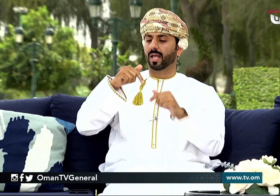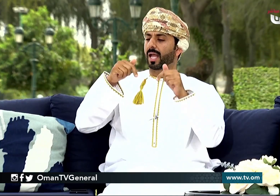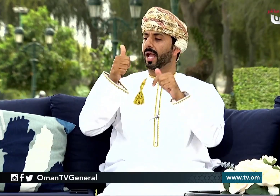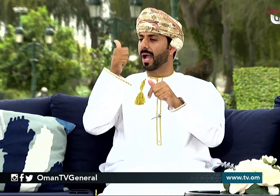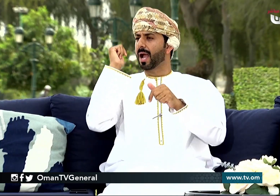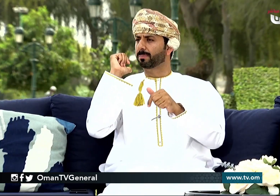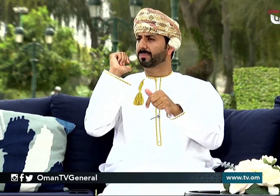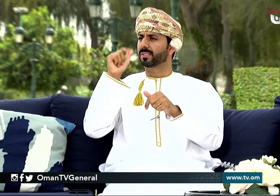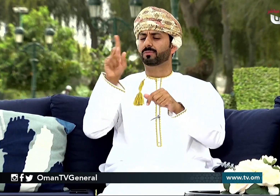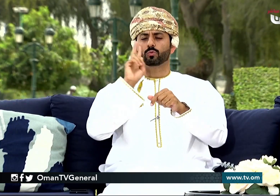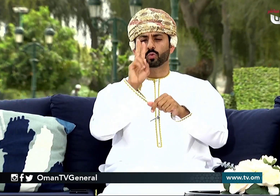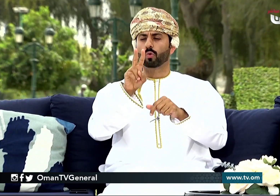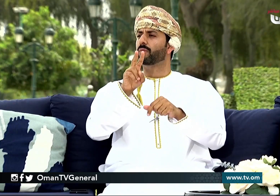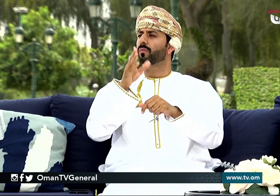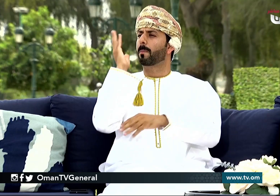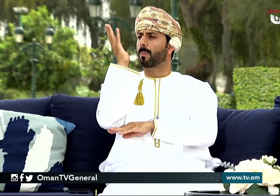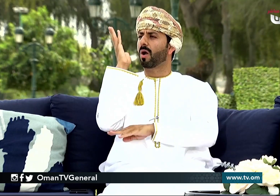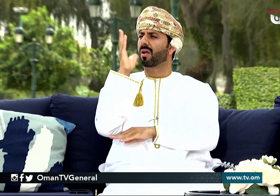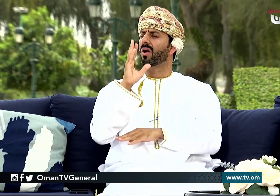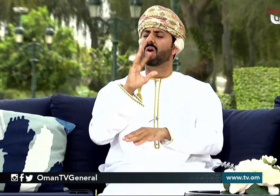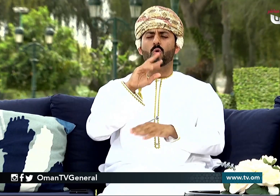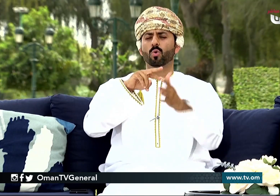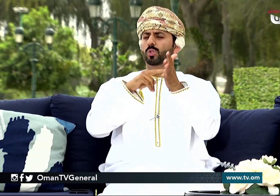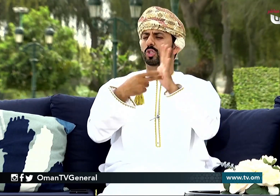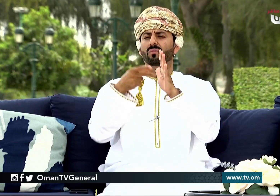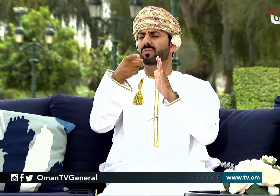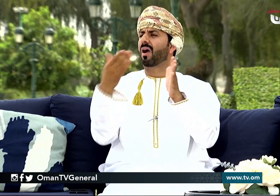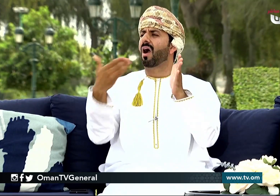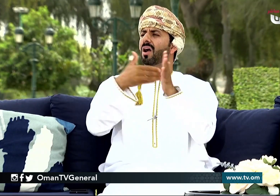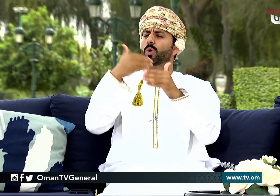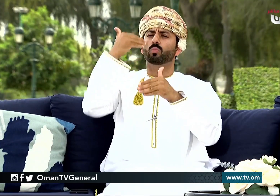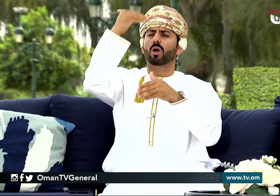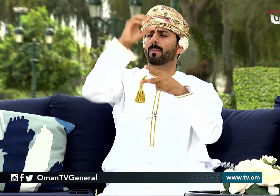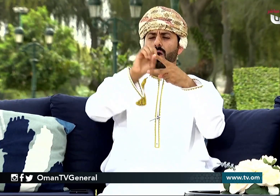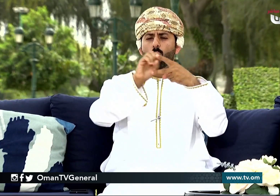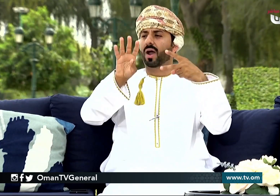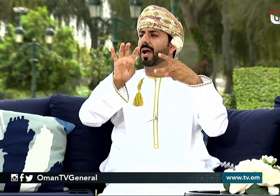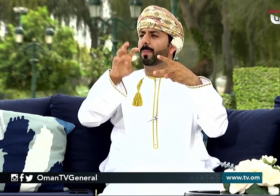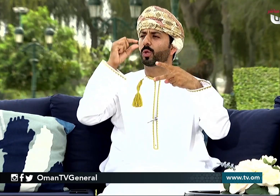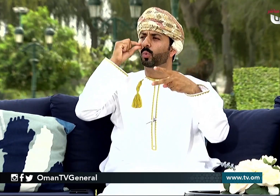لمؤيد، بالأمس أنا شاهدتك في محاضرتك المتعلقة